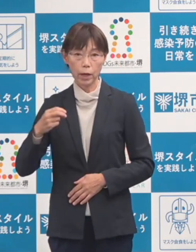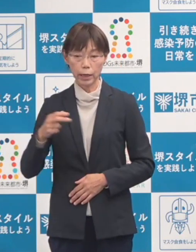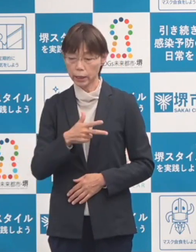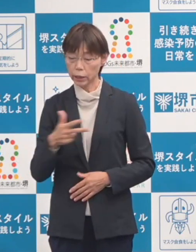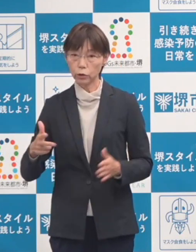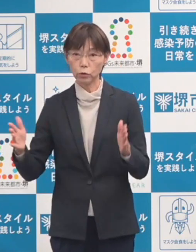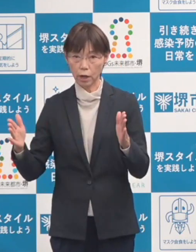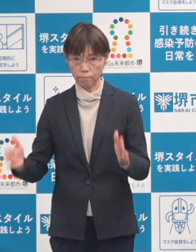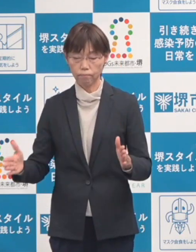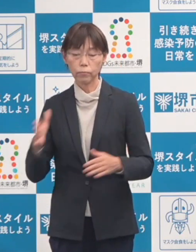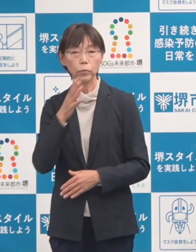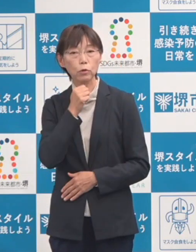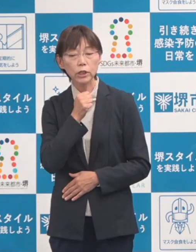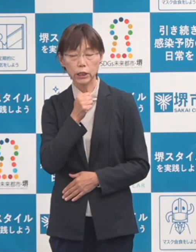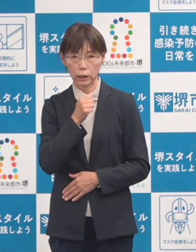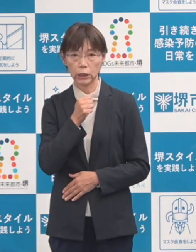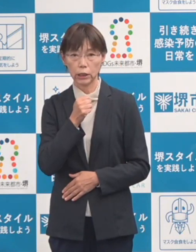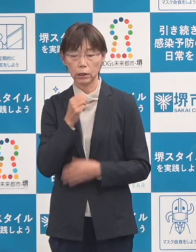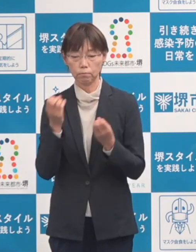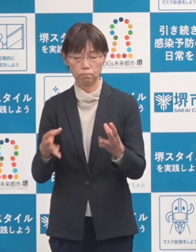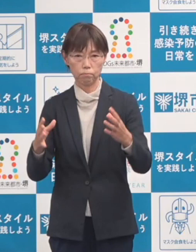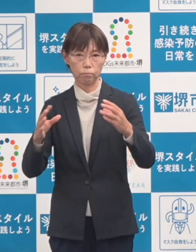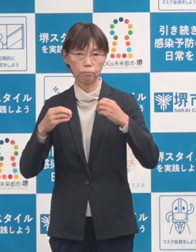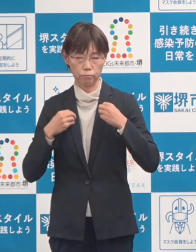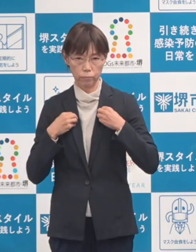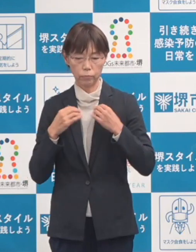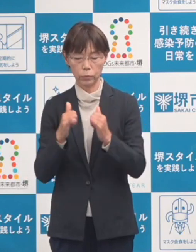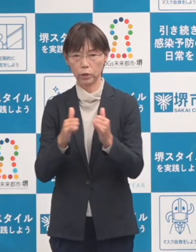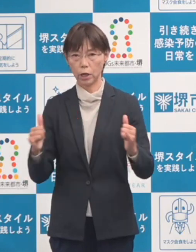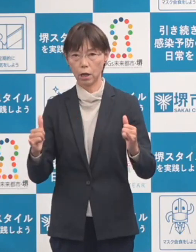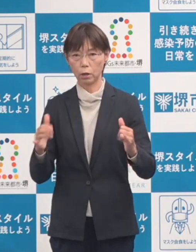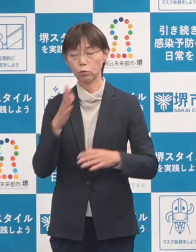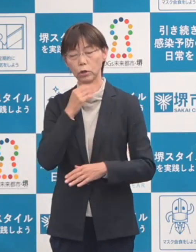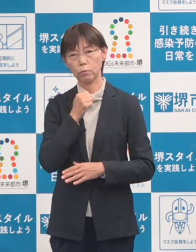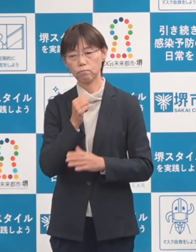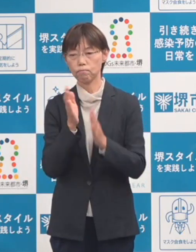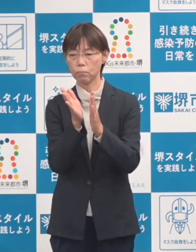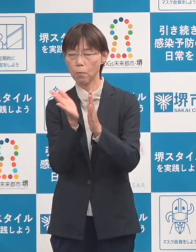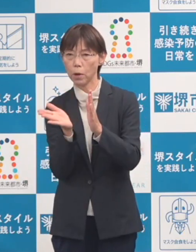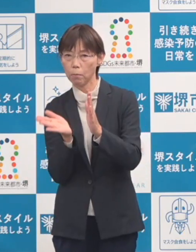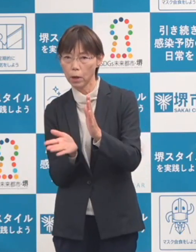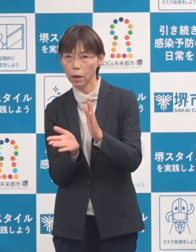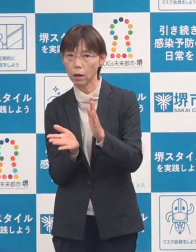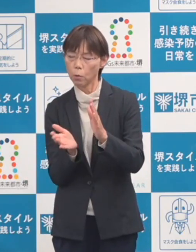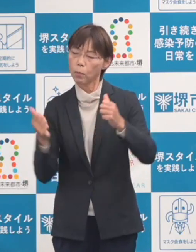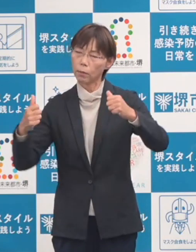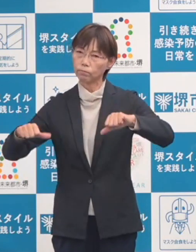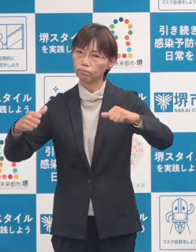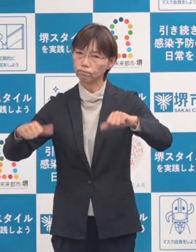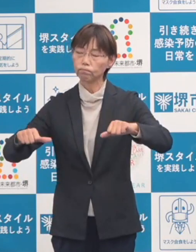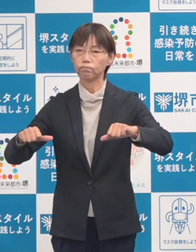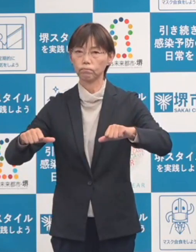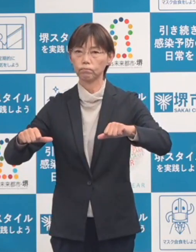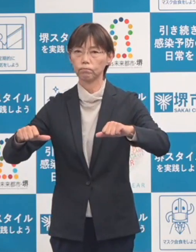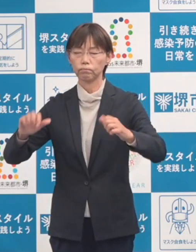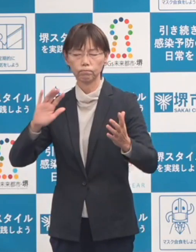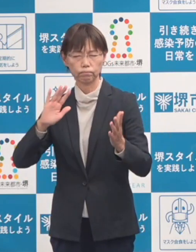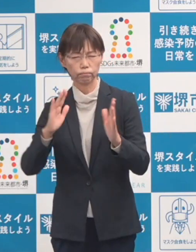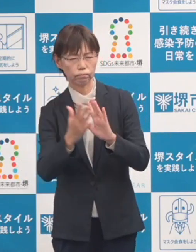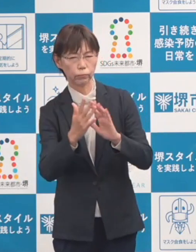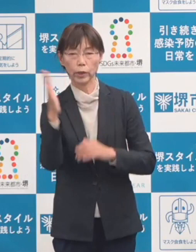成の割合、新規陽性者の年齢構成の割合もほぼ変わりはないという状況です。大きな変化は見られません。